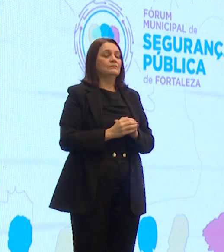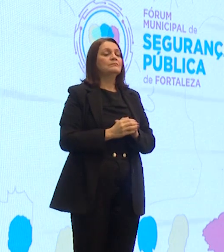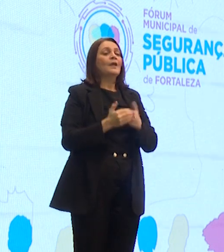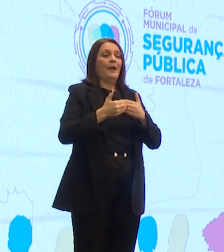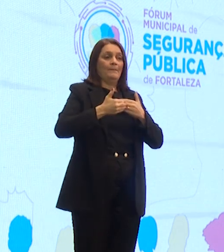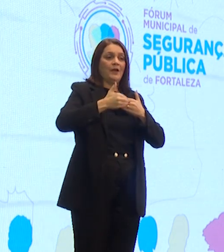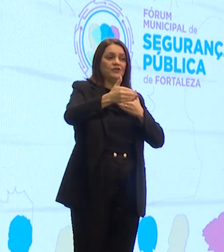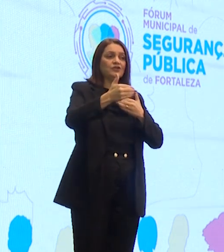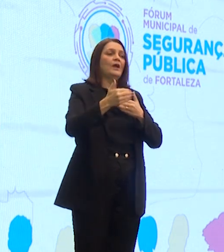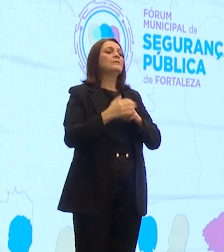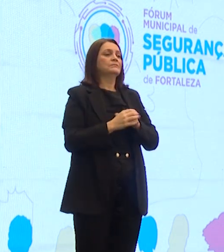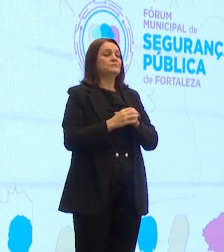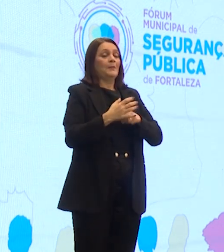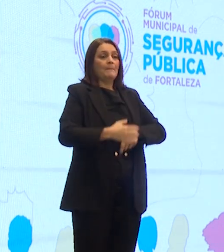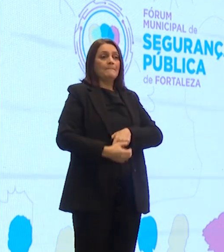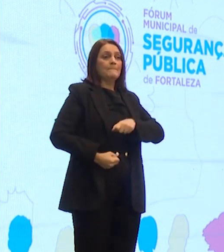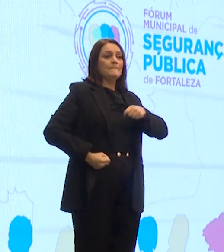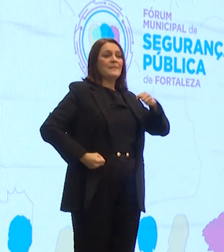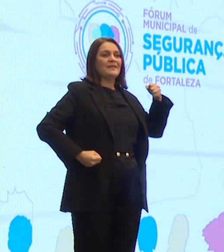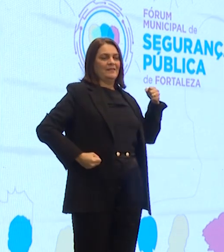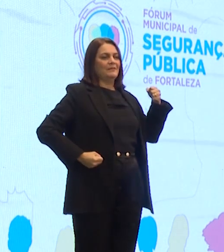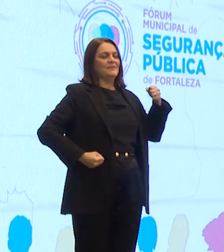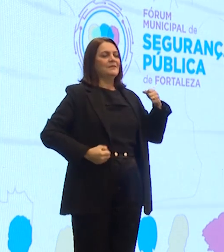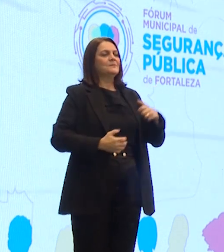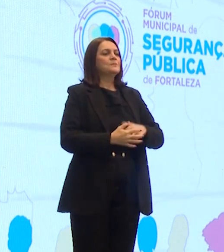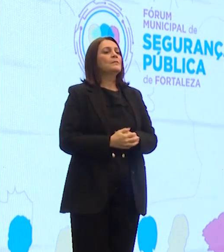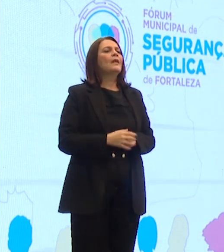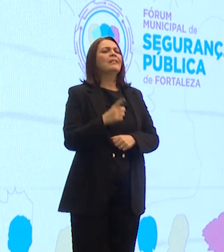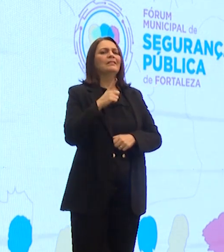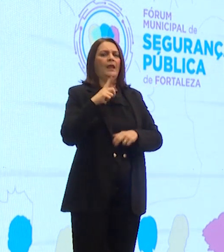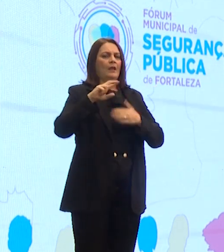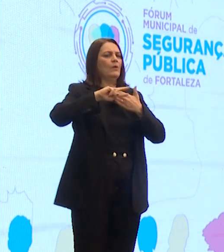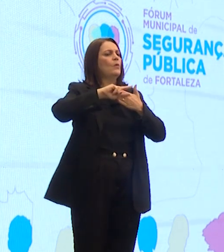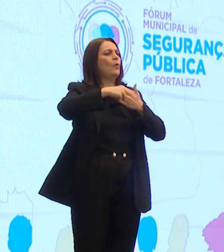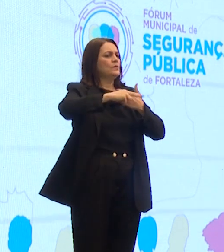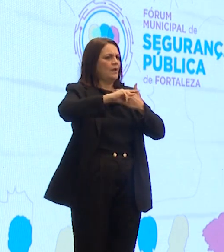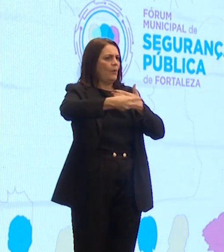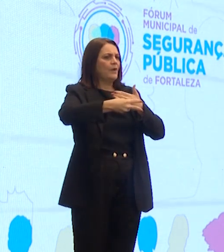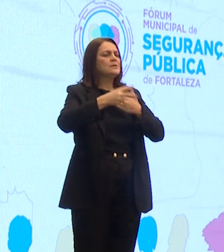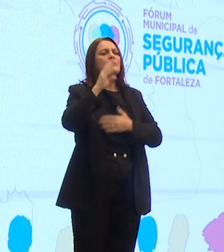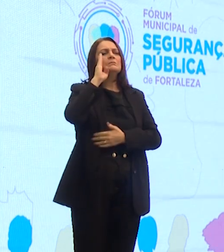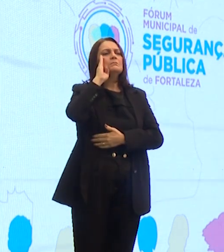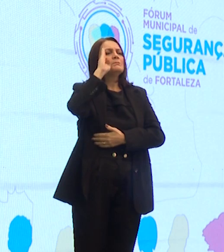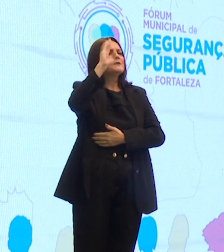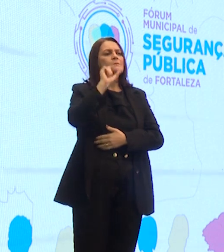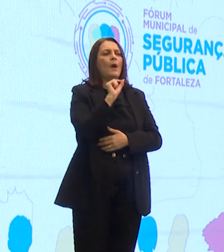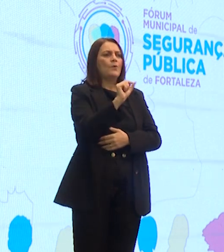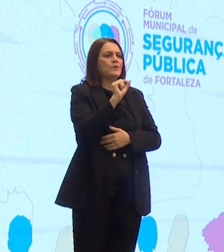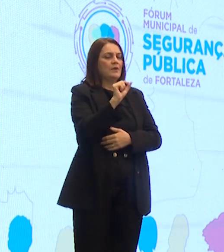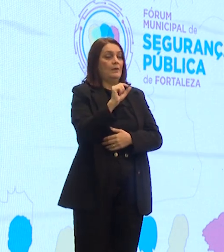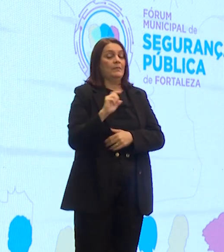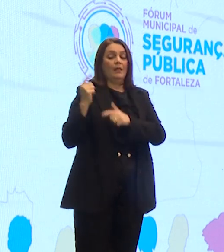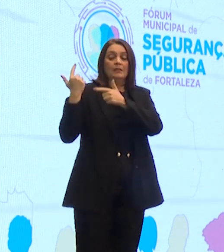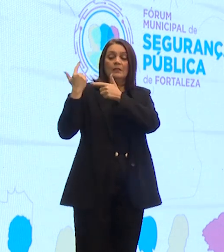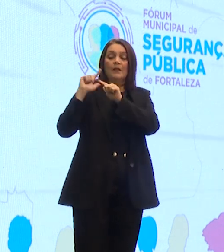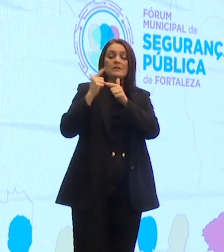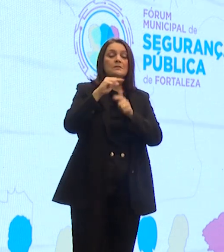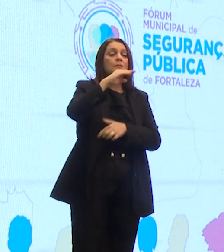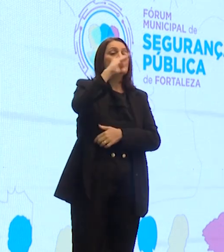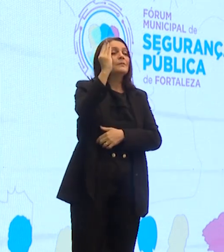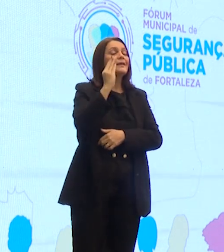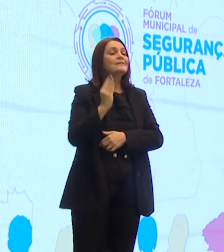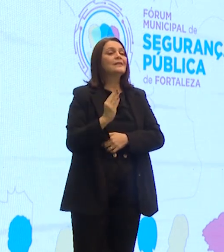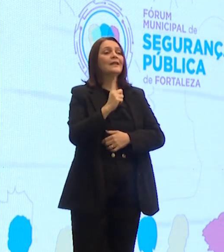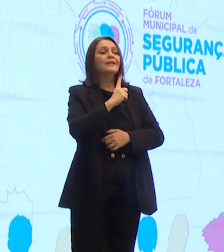Ora, isso tem consequências. A consequência principal é que é da tradição brasileira uma